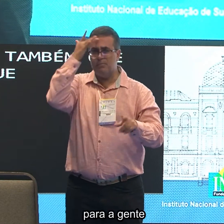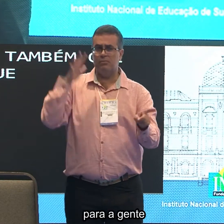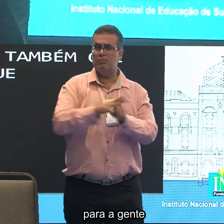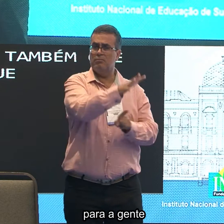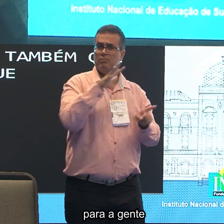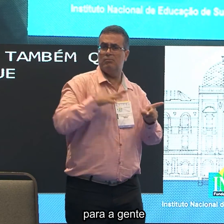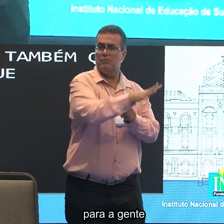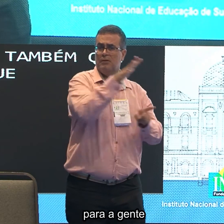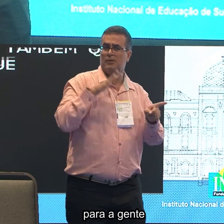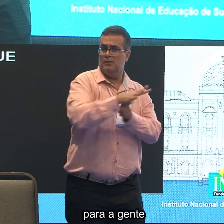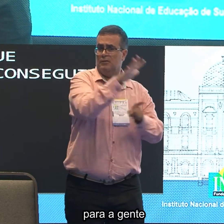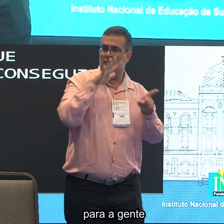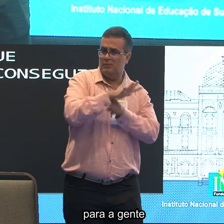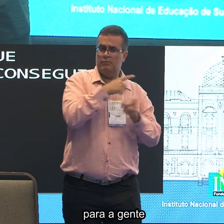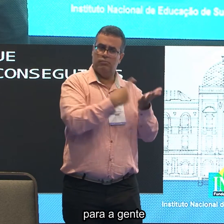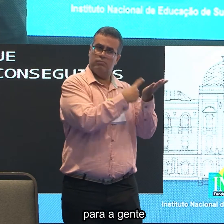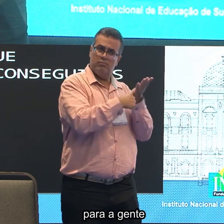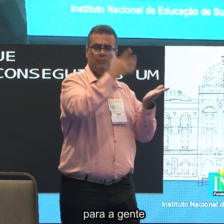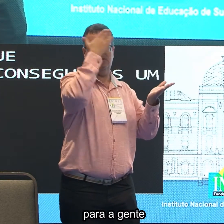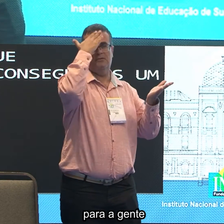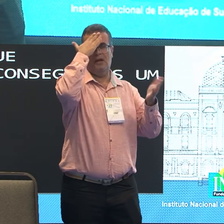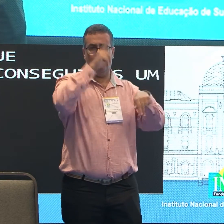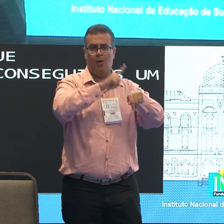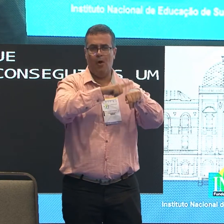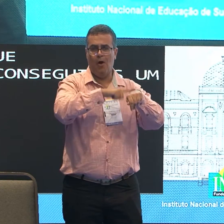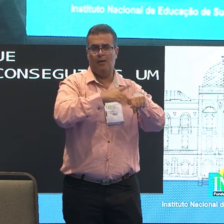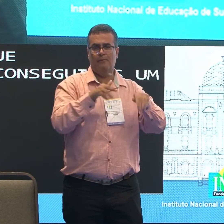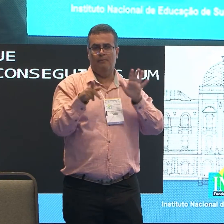para a gente também disseminar tudo isso.